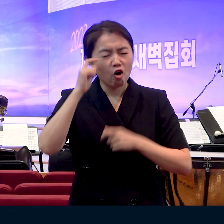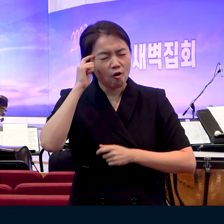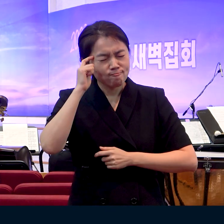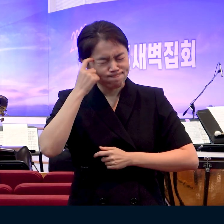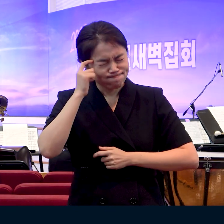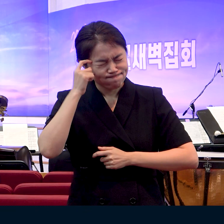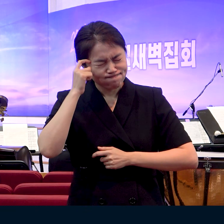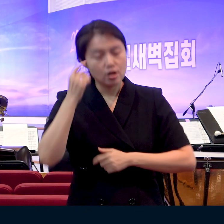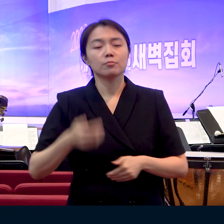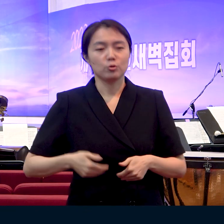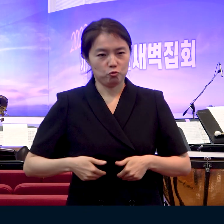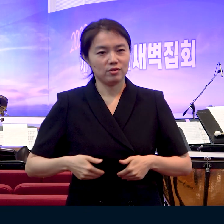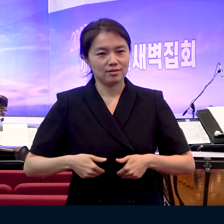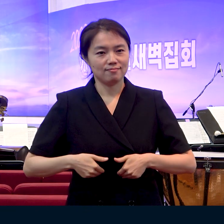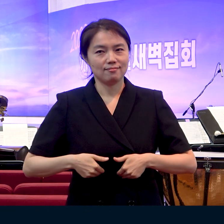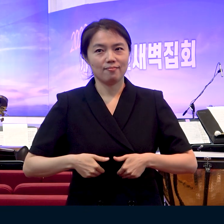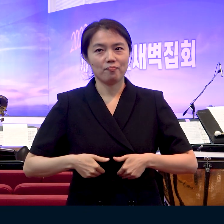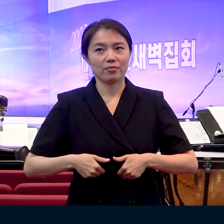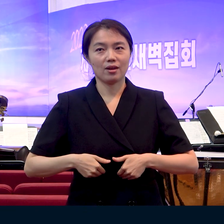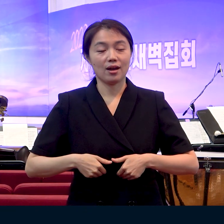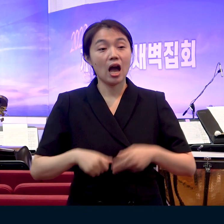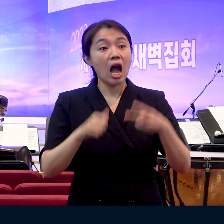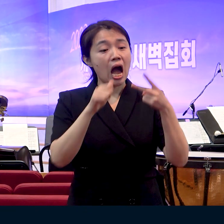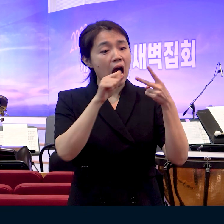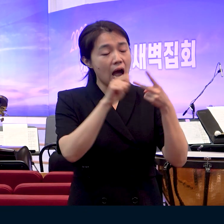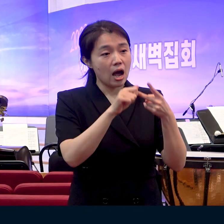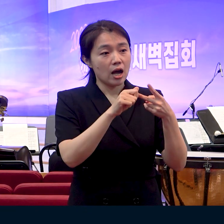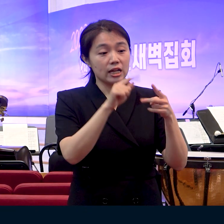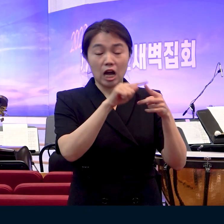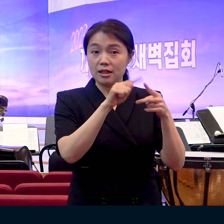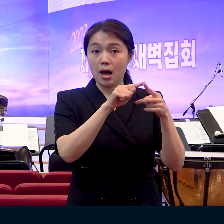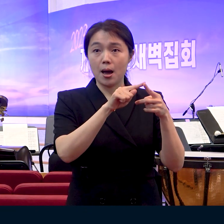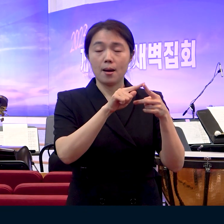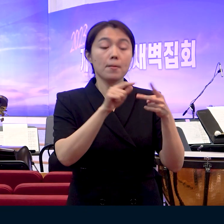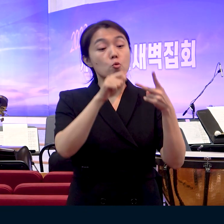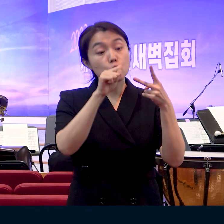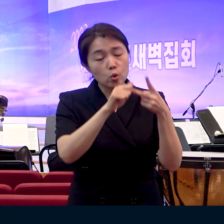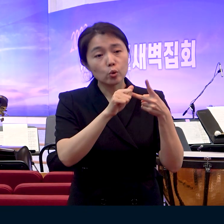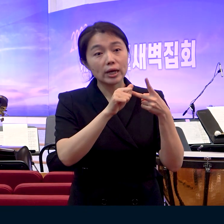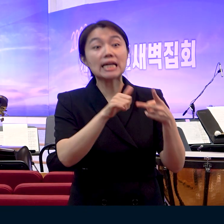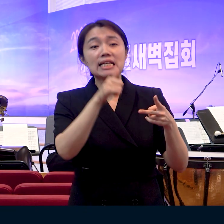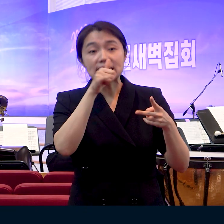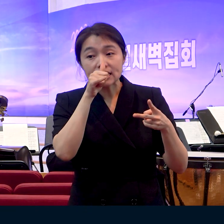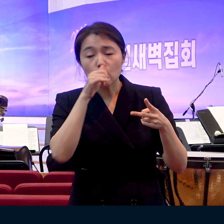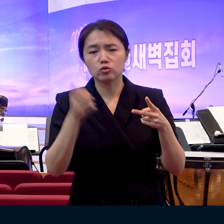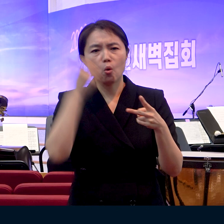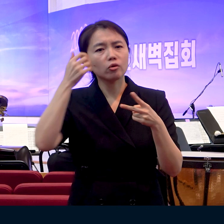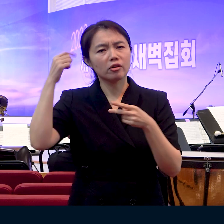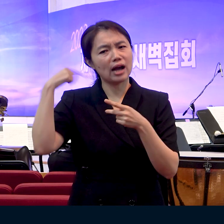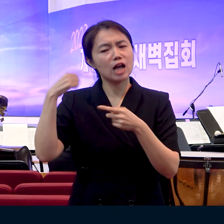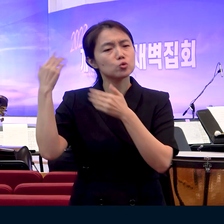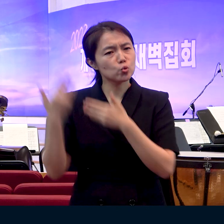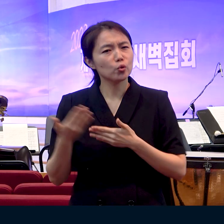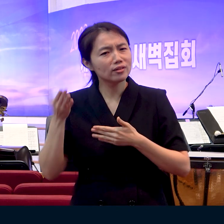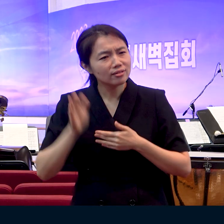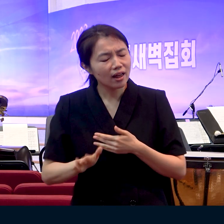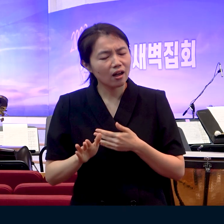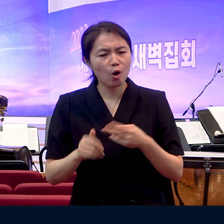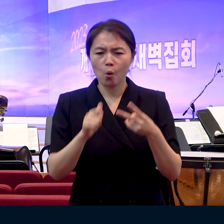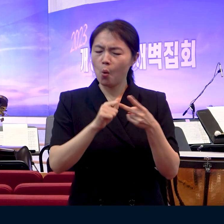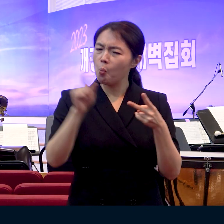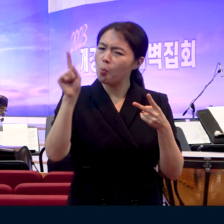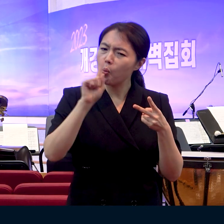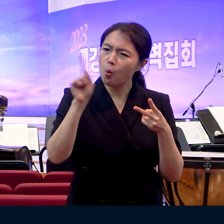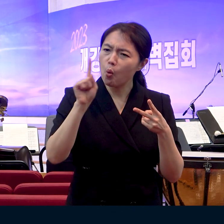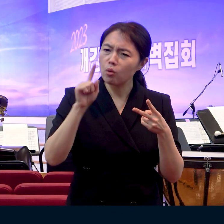과정이 필요했습니다. 한 가지가 더 있다는 감동은 분명히 주셨는데 그게 무엇인지 그냥 바로 드러나지 않기